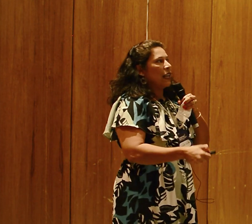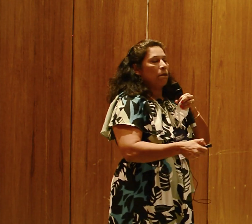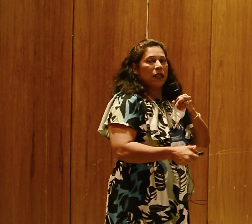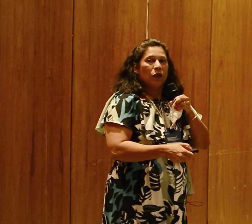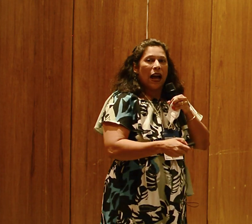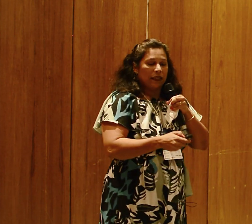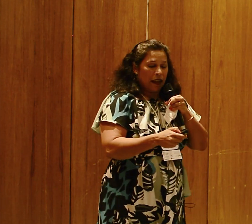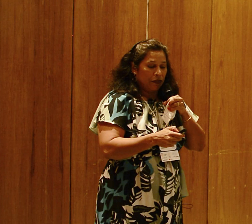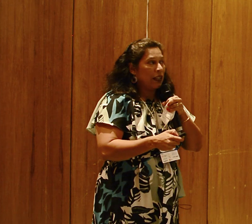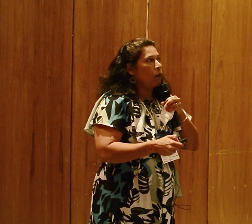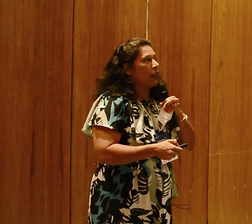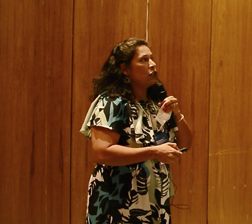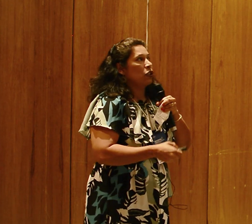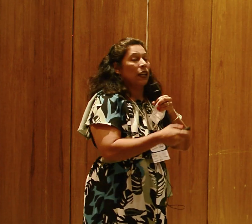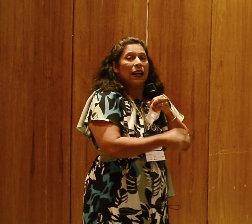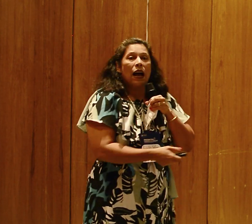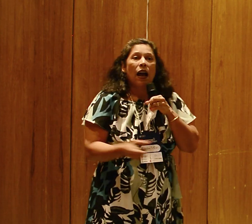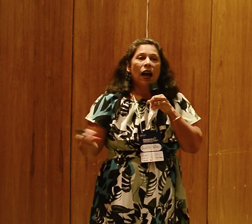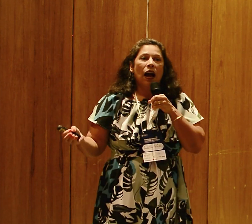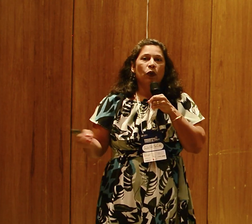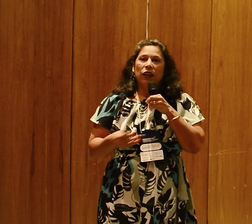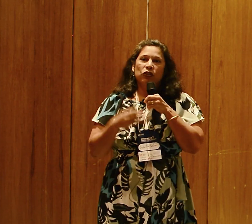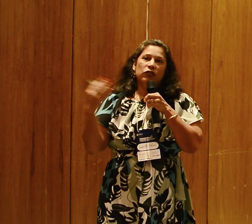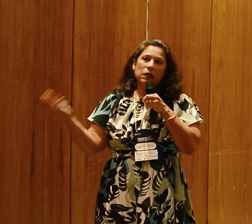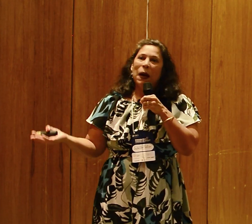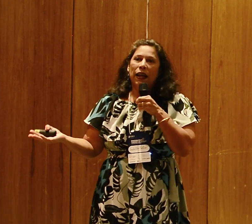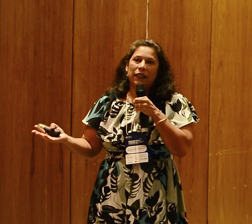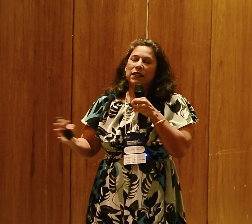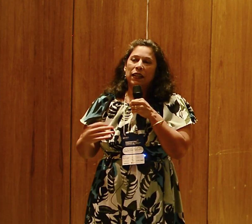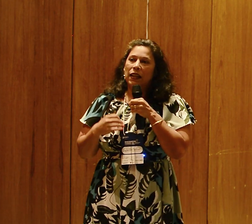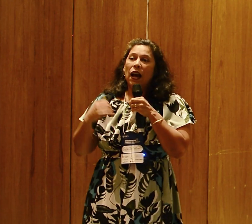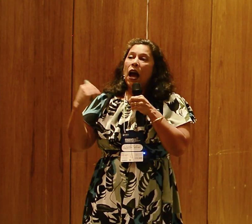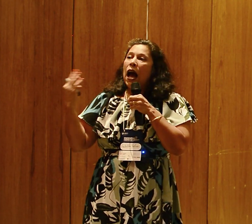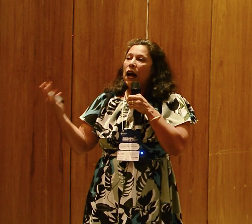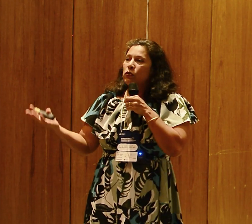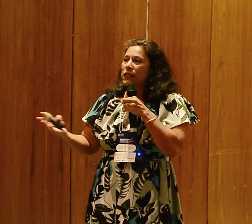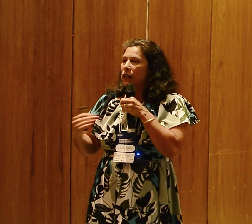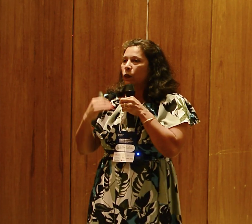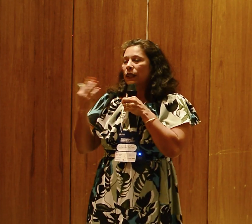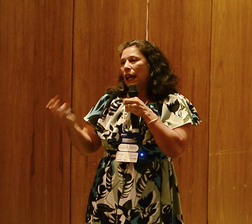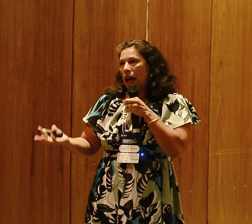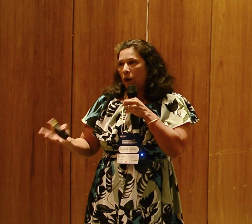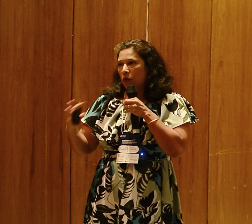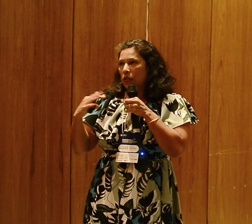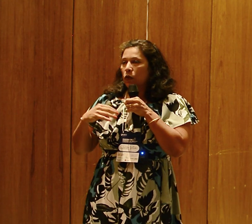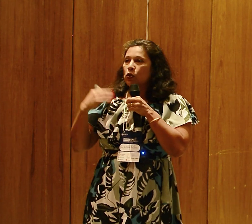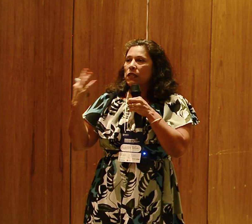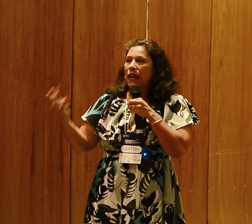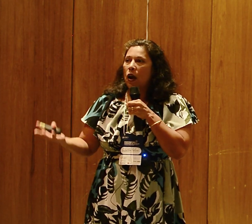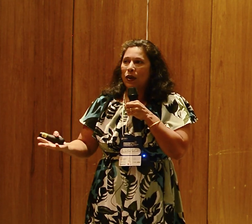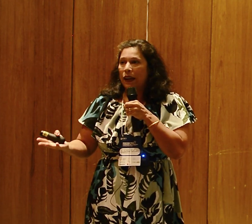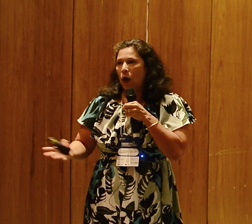abrindo esse caminho até finalmente chegar ao que a gente espera, que seria a audição ideal, a